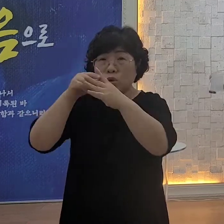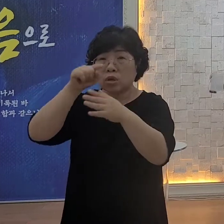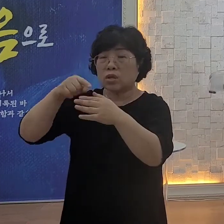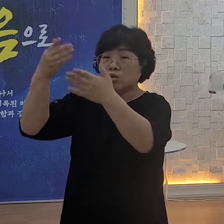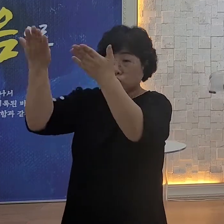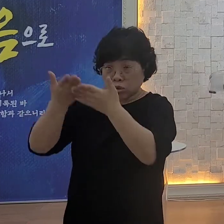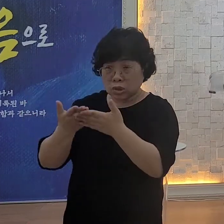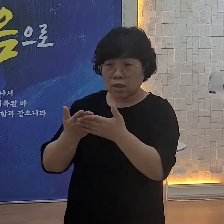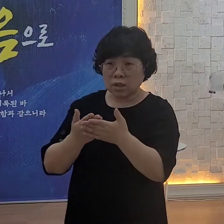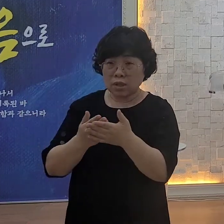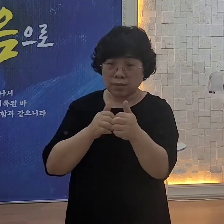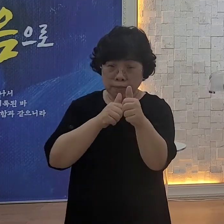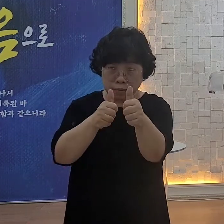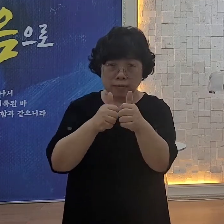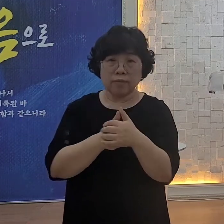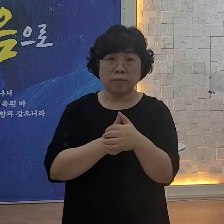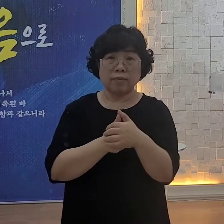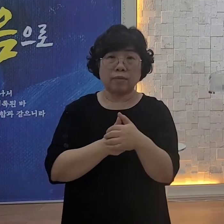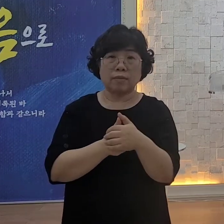모든 것을 주신다.